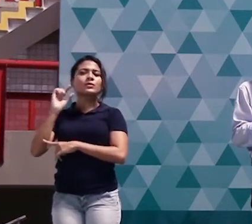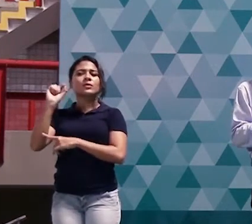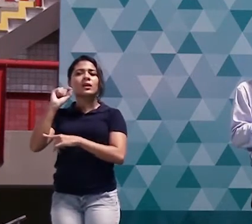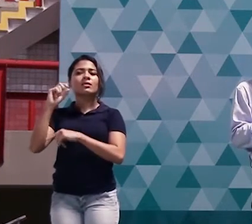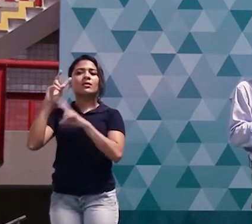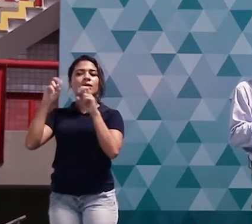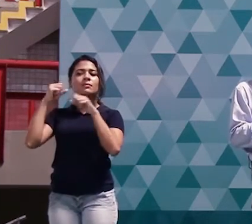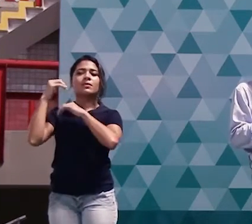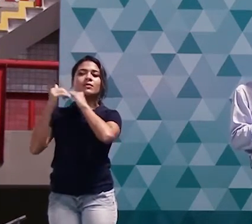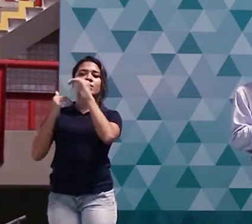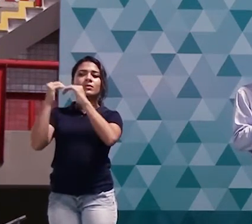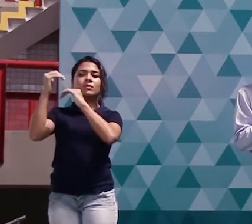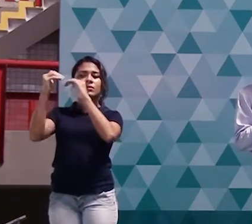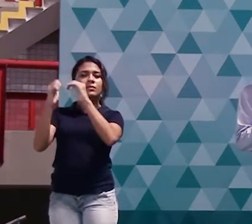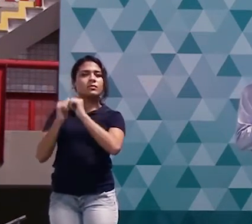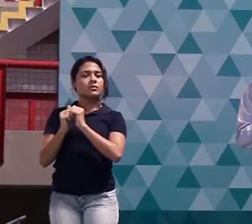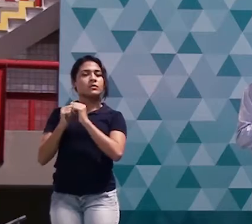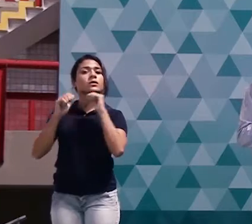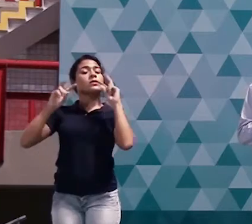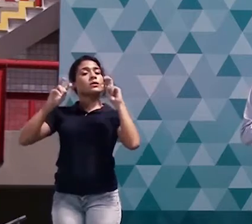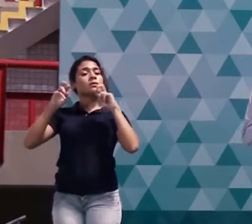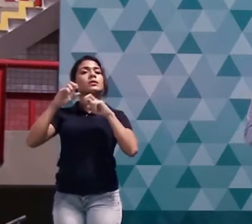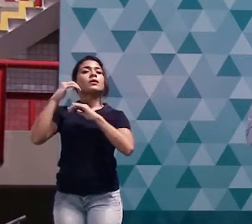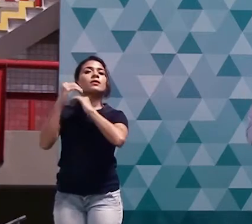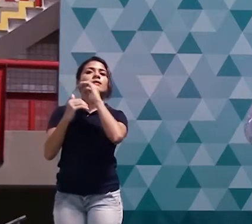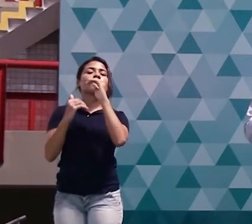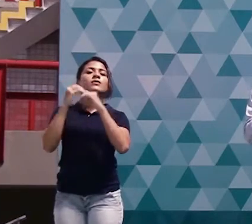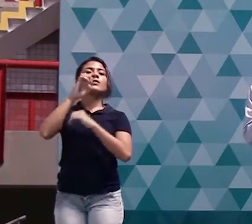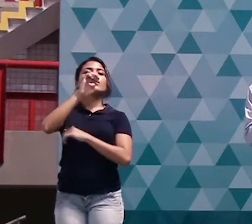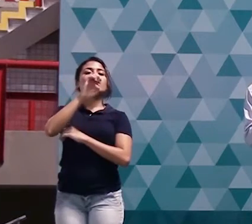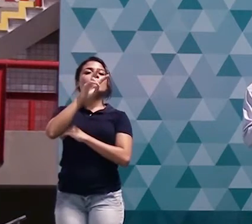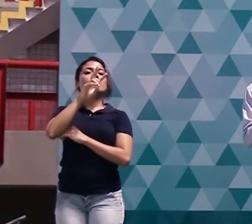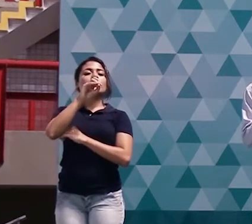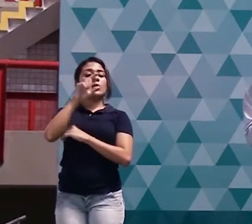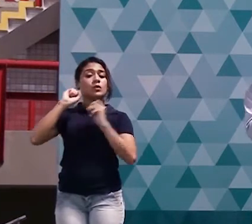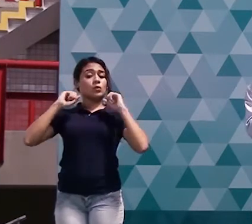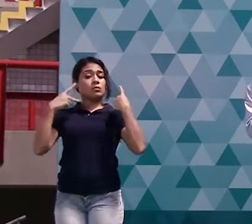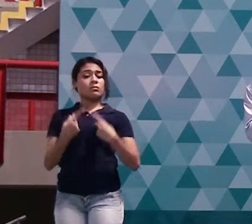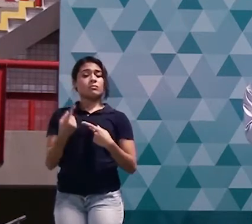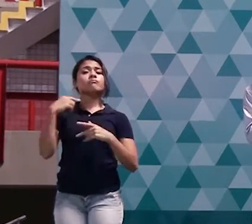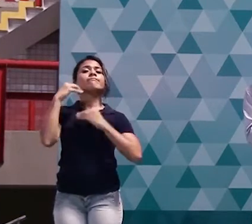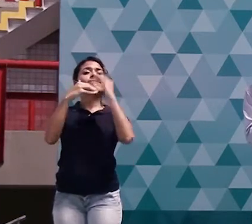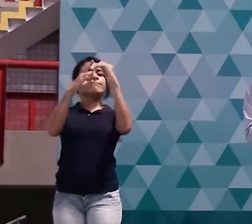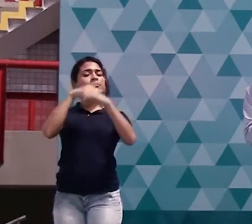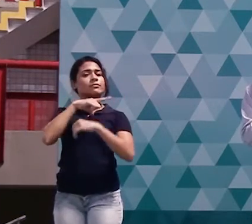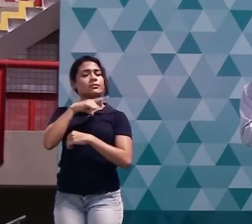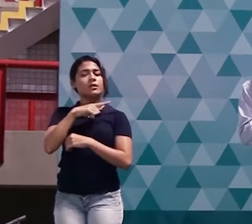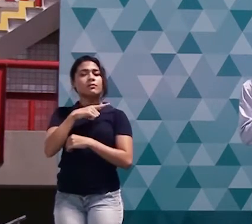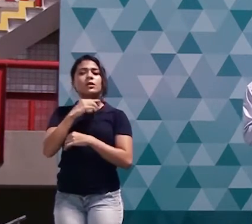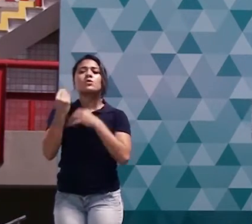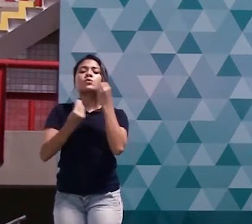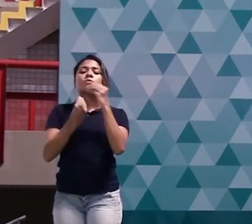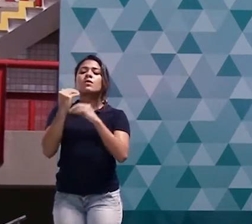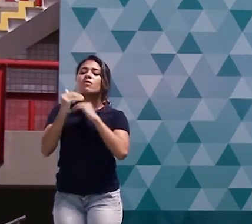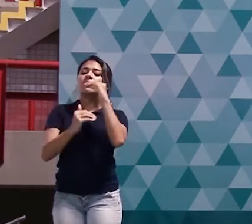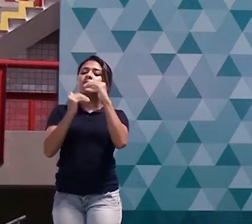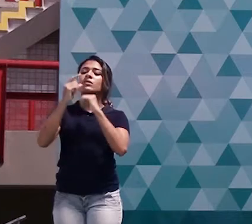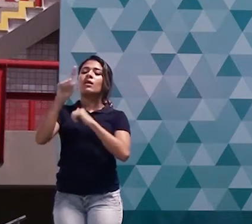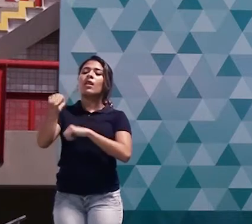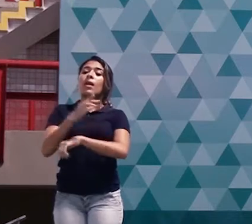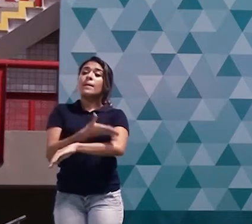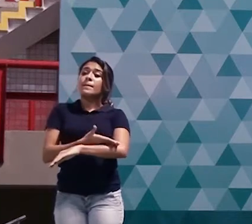acordo com essa ideia do darwinismo social, a raça humana também evoluiu. E de acordo com a evolução, os brancos